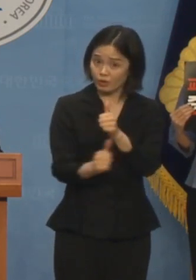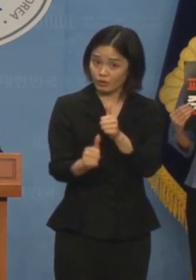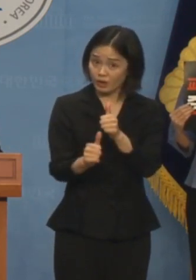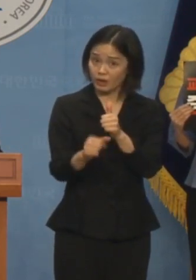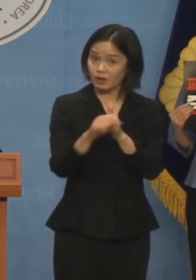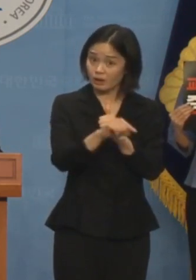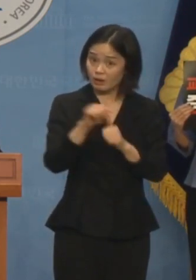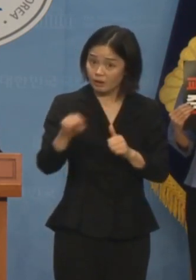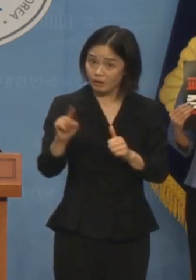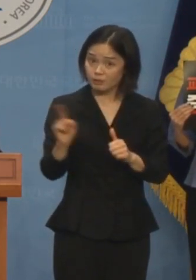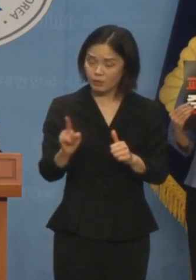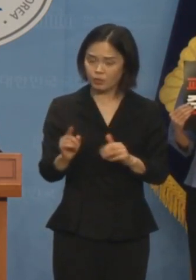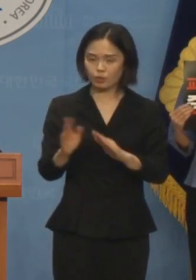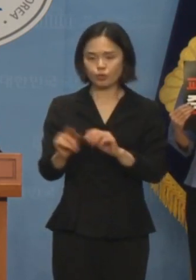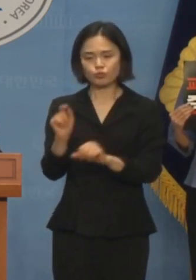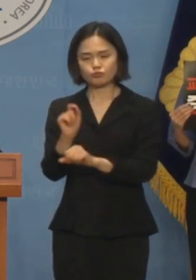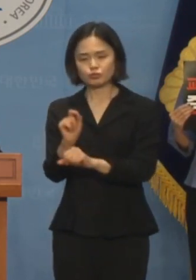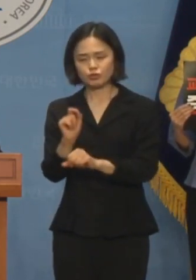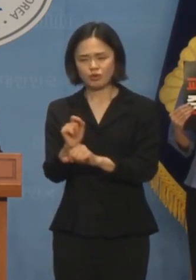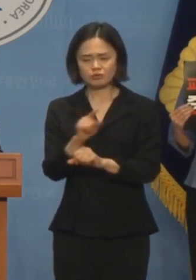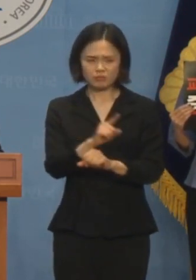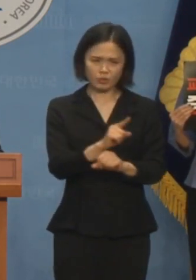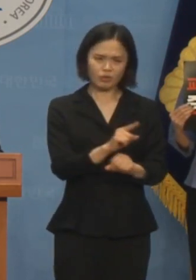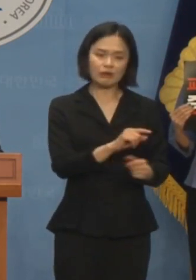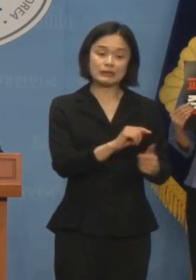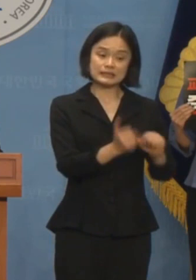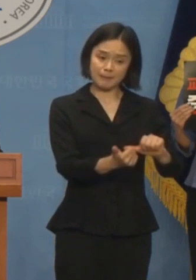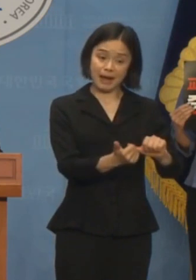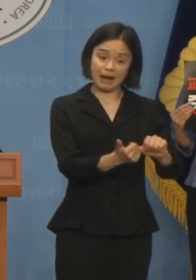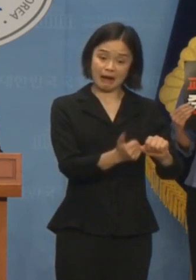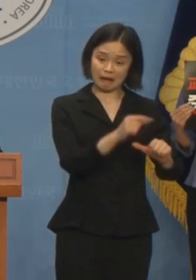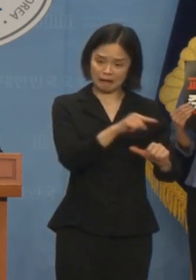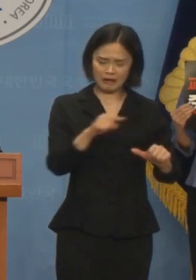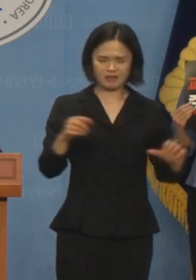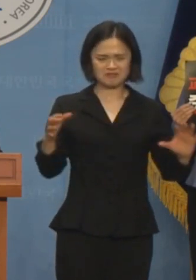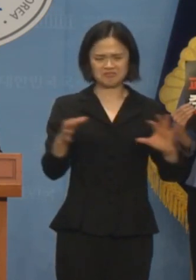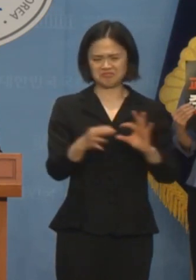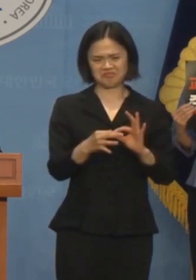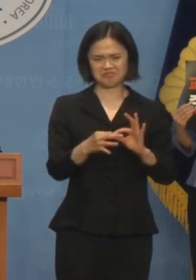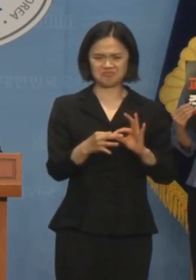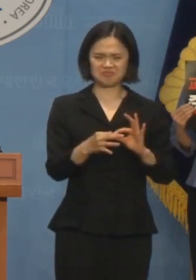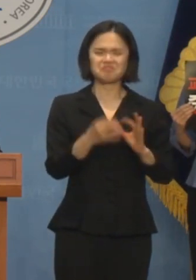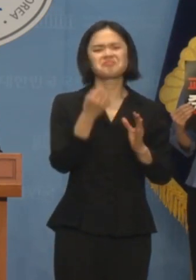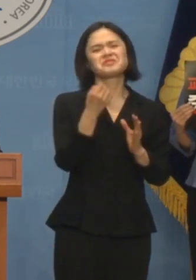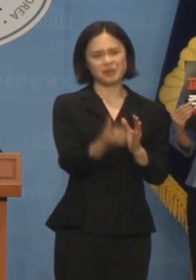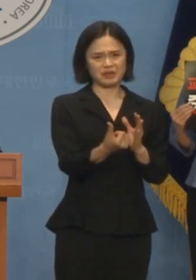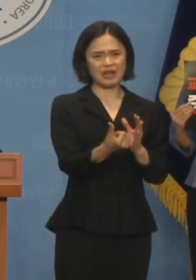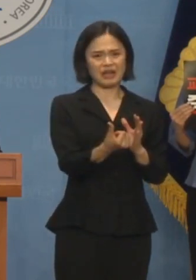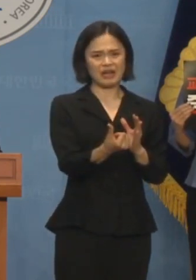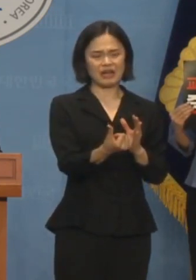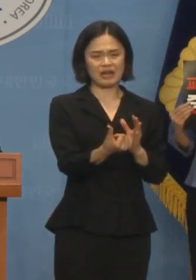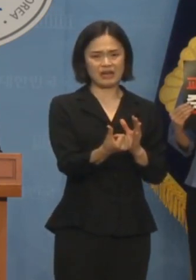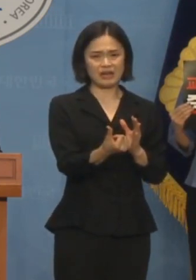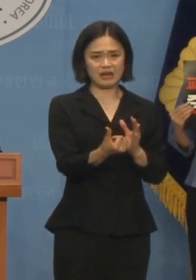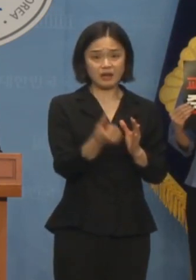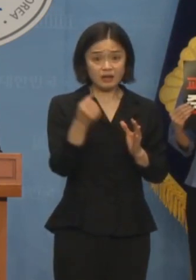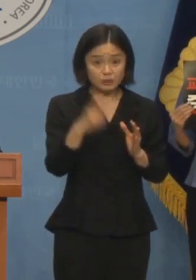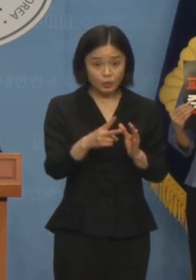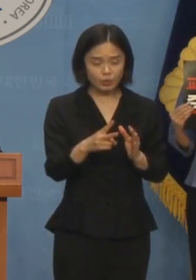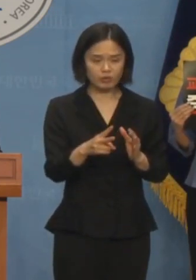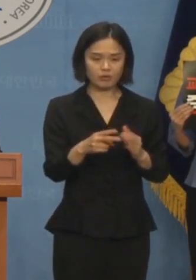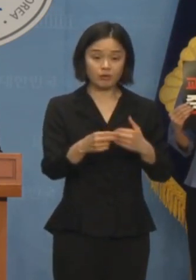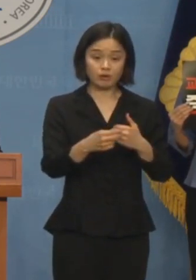사망과의 인과관계를 소극적으로 인정하고 있었으며 교육활동 침해로 인한 정신적 스트레스가 교원에게 얼마나 심각한